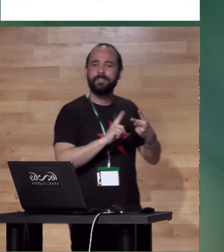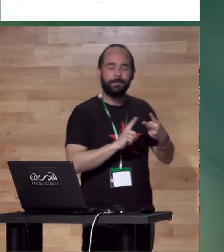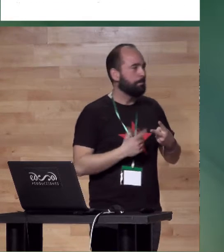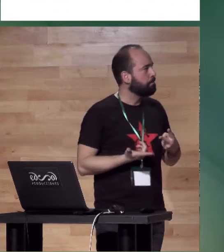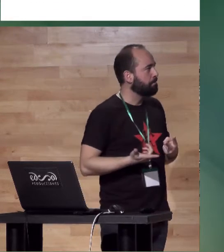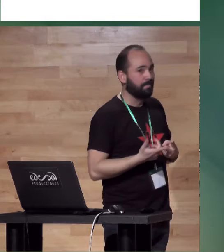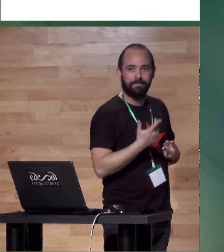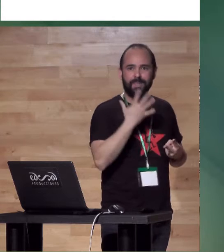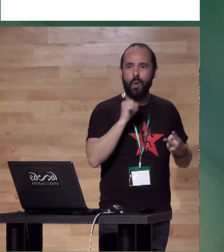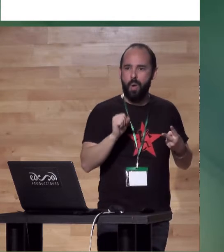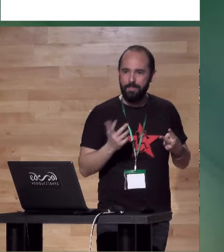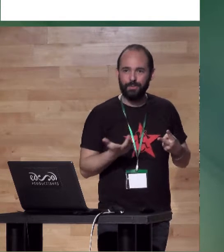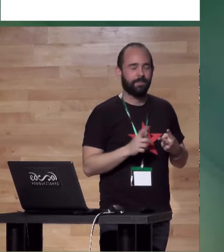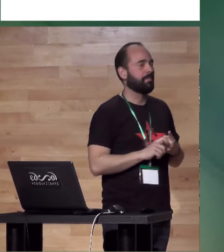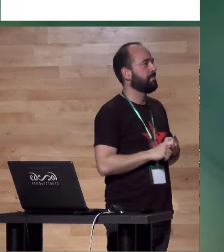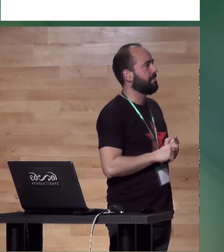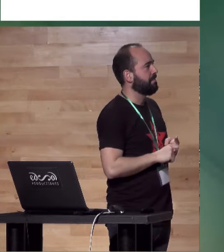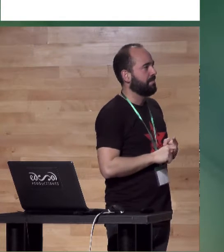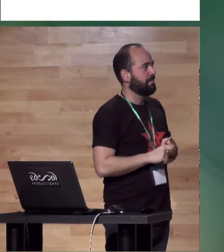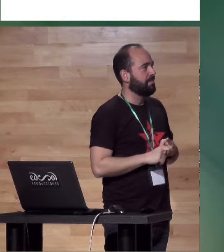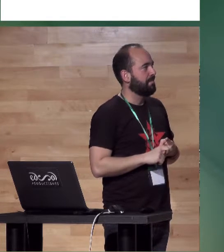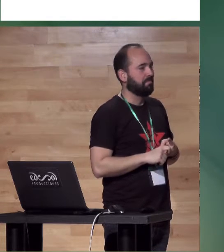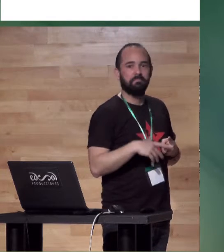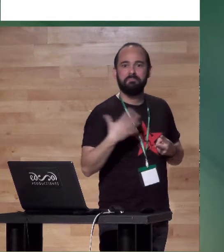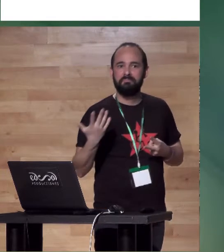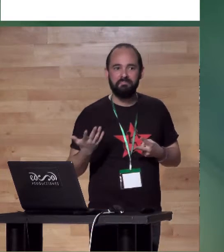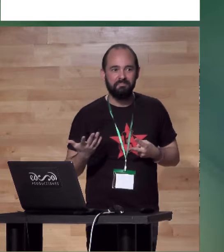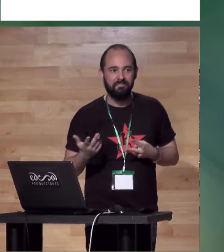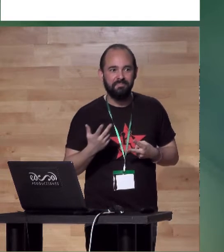¿Es fuerte? ¿Es guapo?